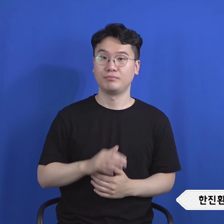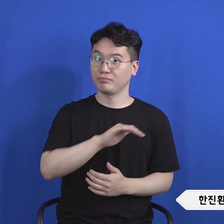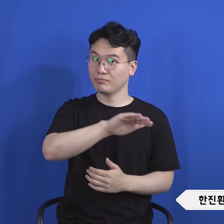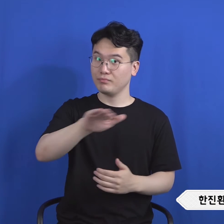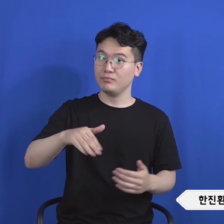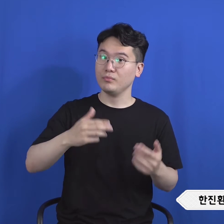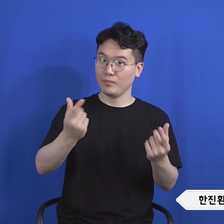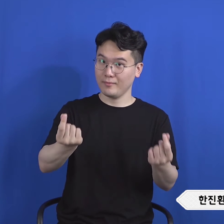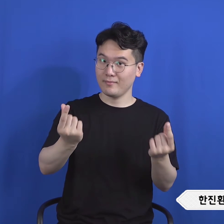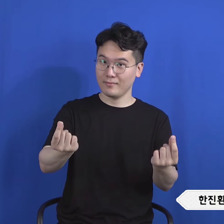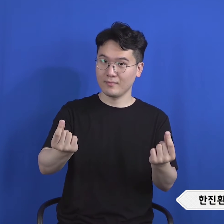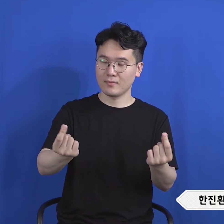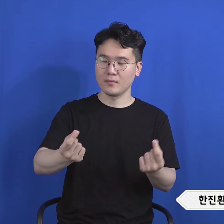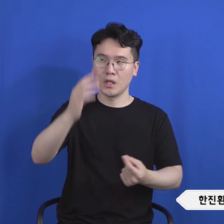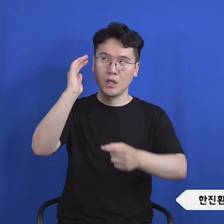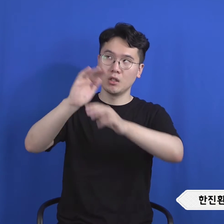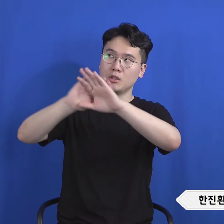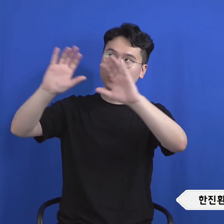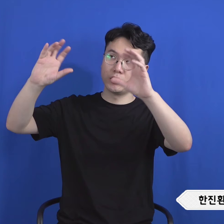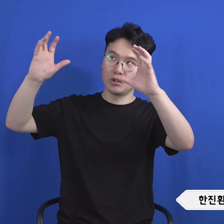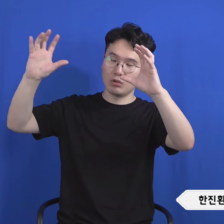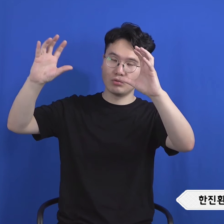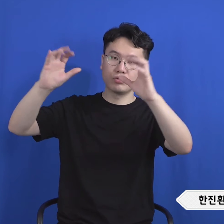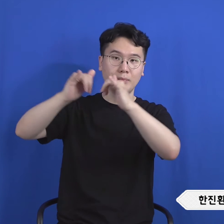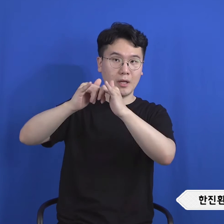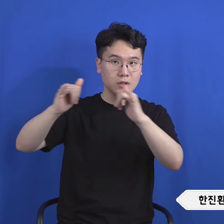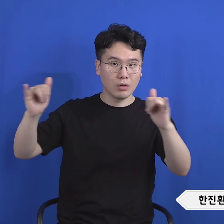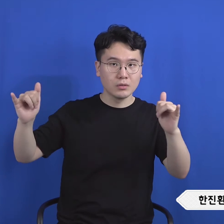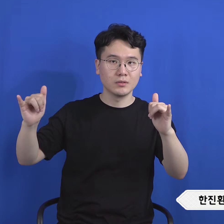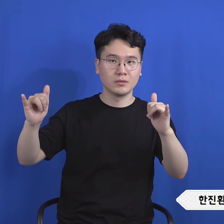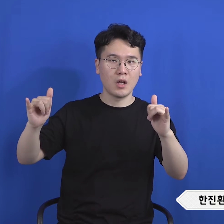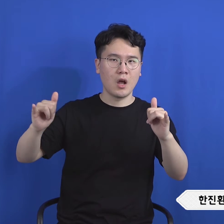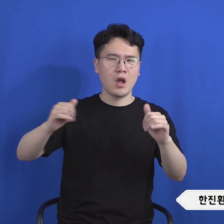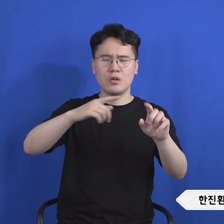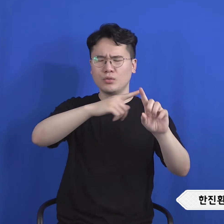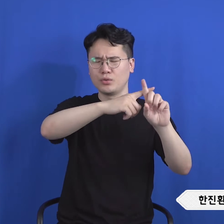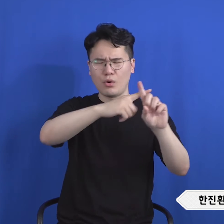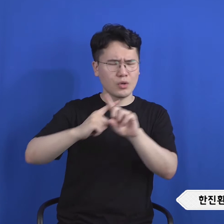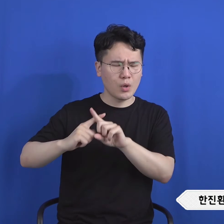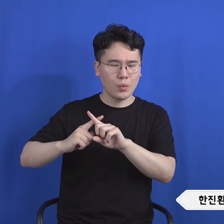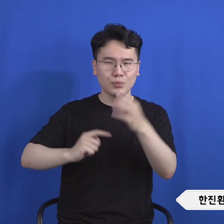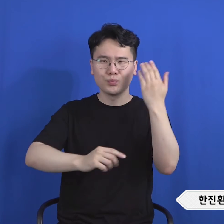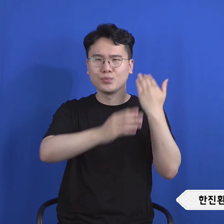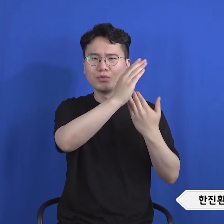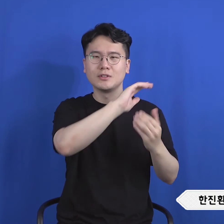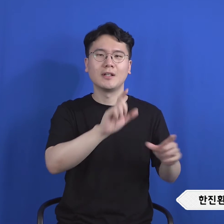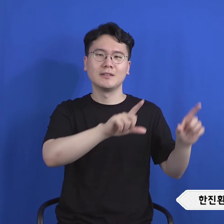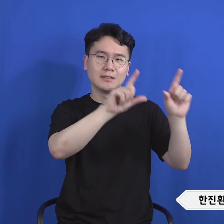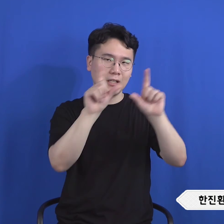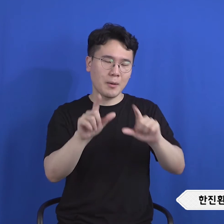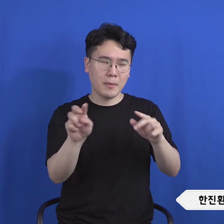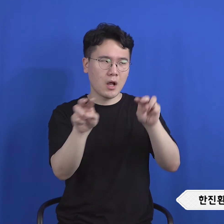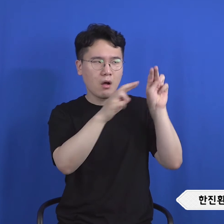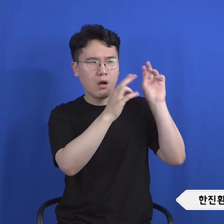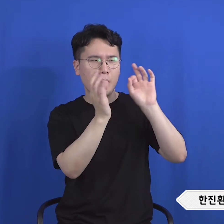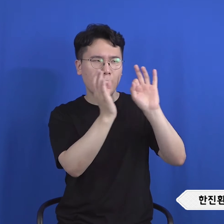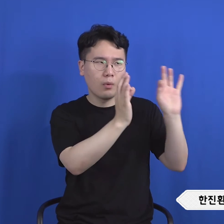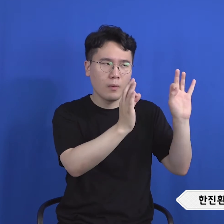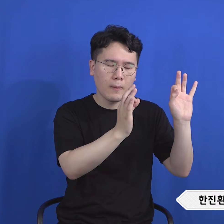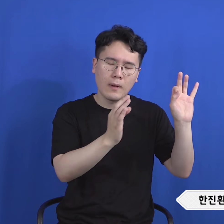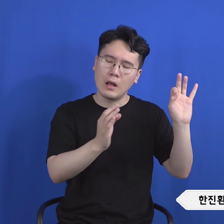우리도 마찬가지입니다. 천국 백성은 절대로 지난 삶을 돌아보면서 자기 자신에